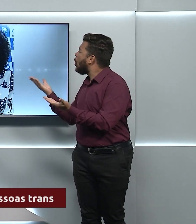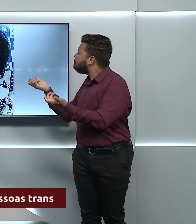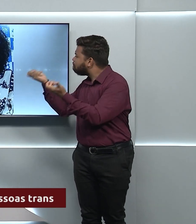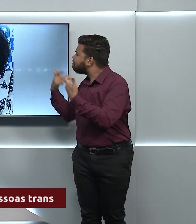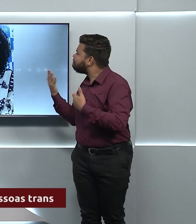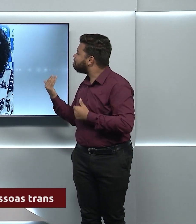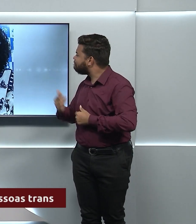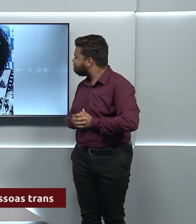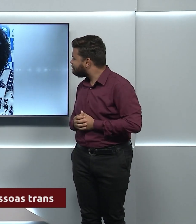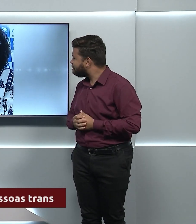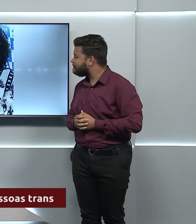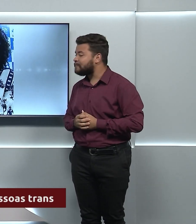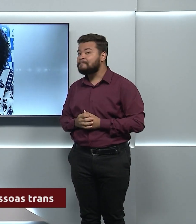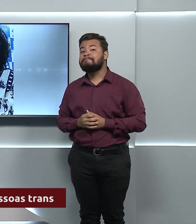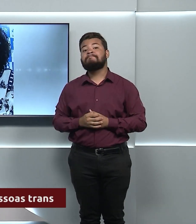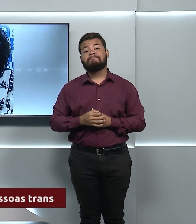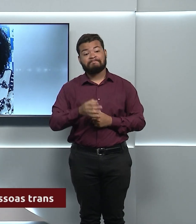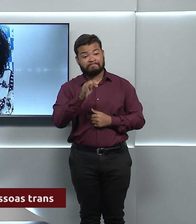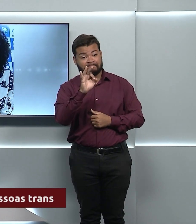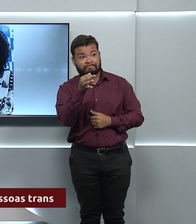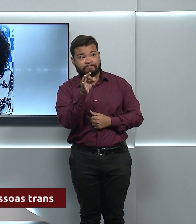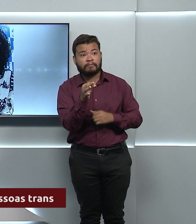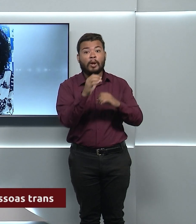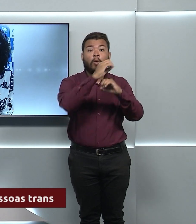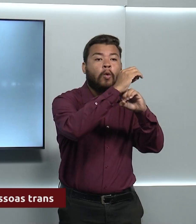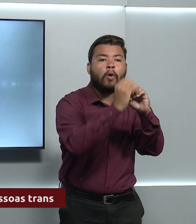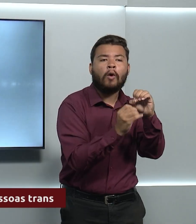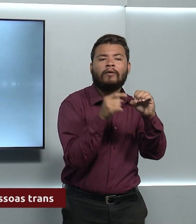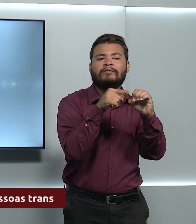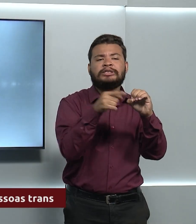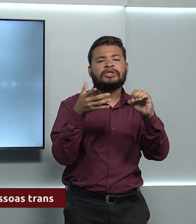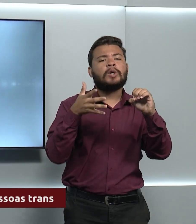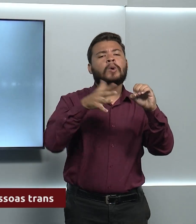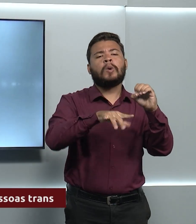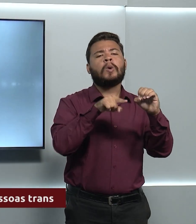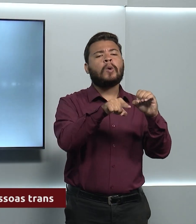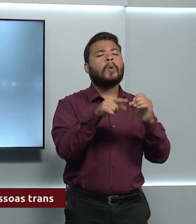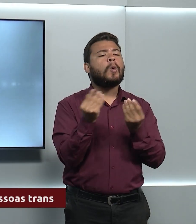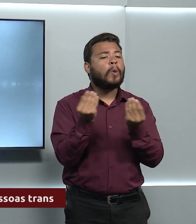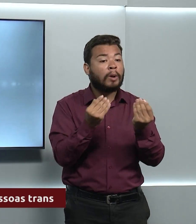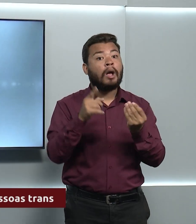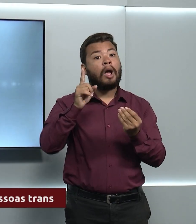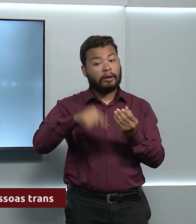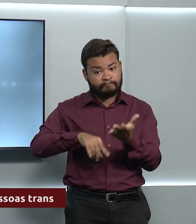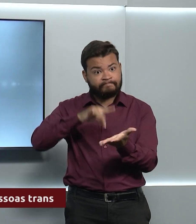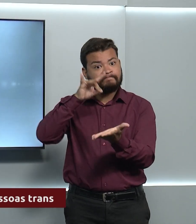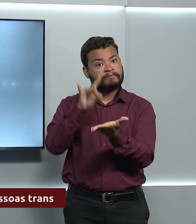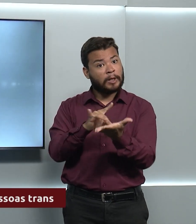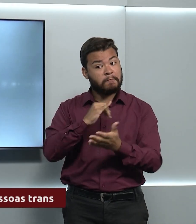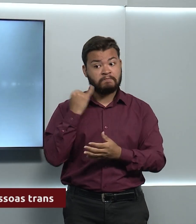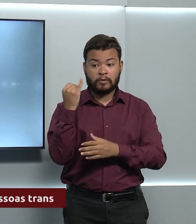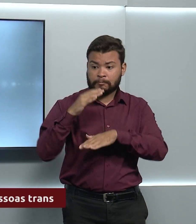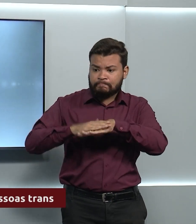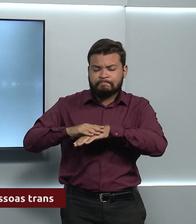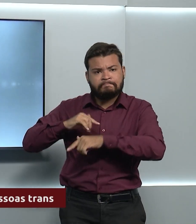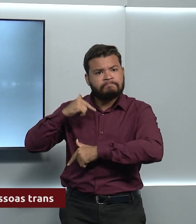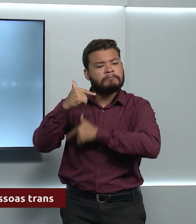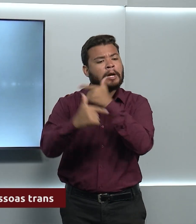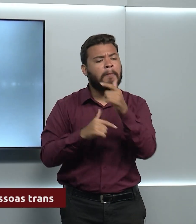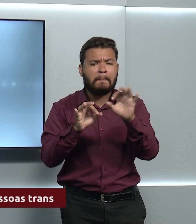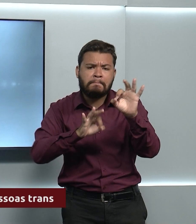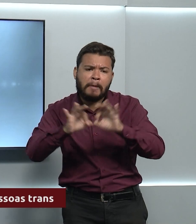professora. É isso, o FG Inclui dá mais um importante passo no sentido de aprimorar-se,